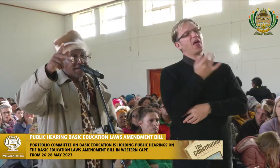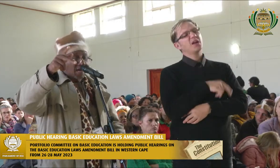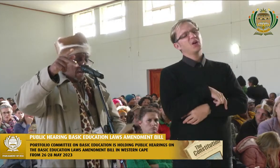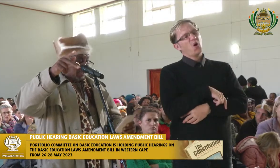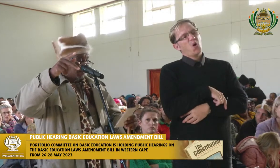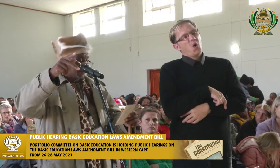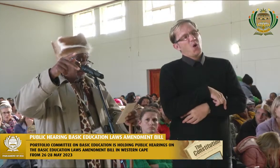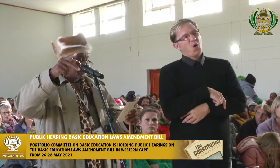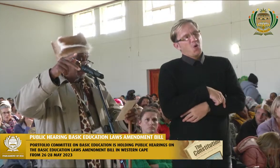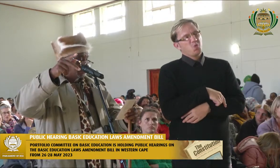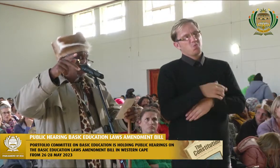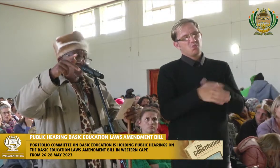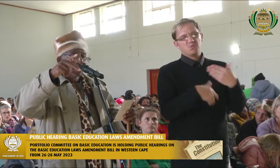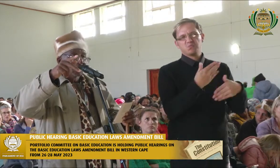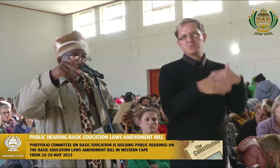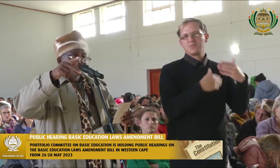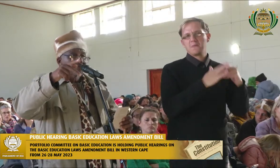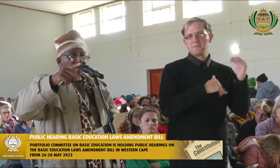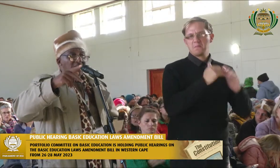bouwer het aangegaan.